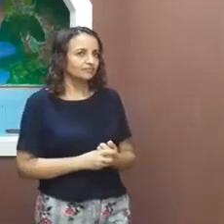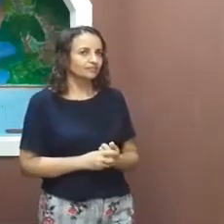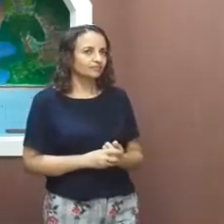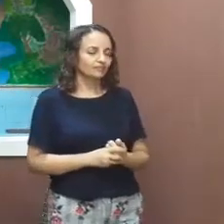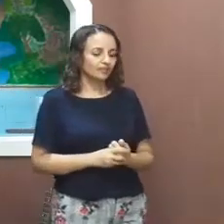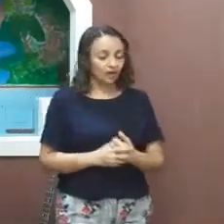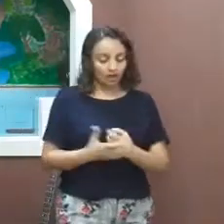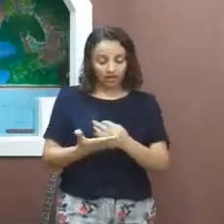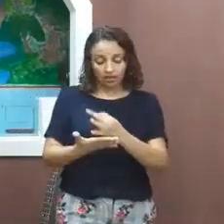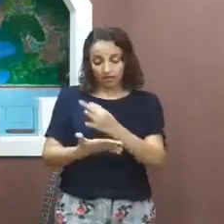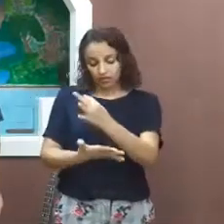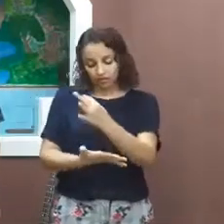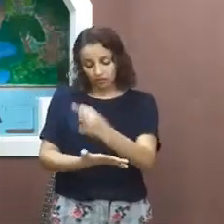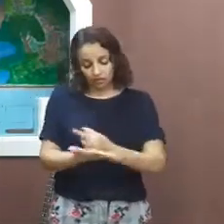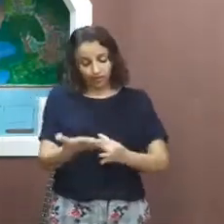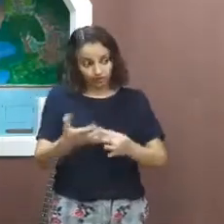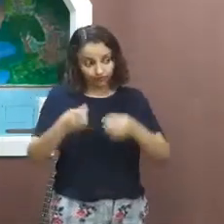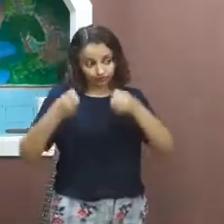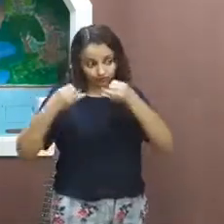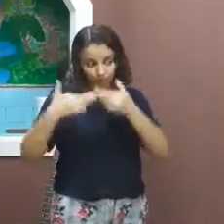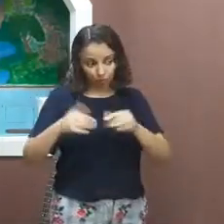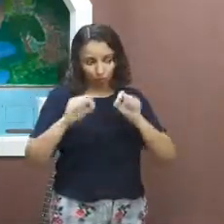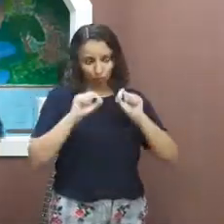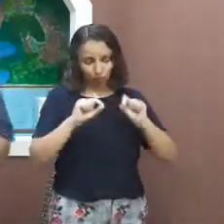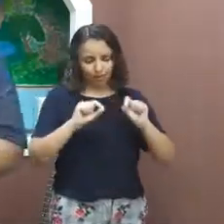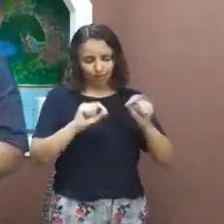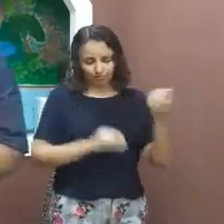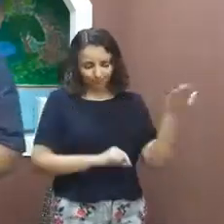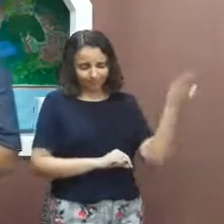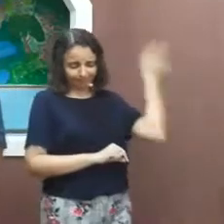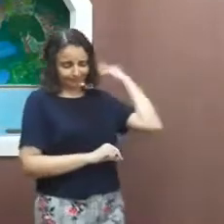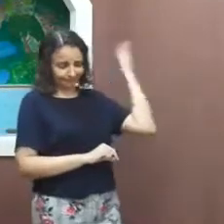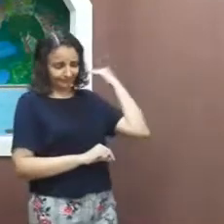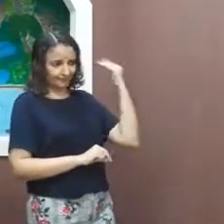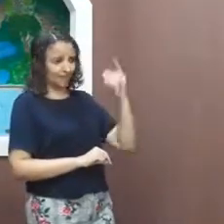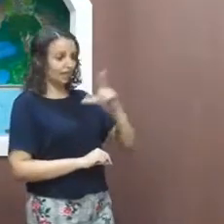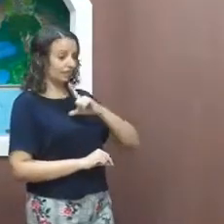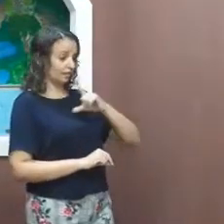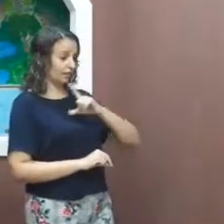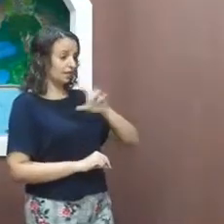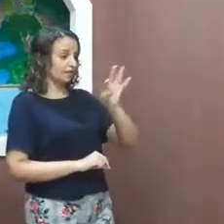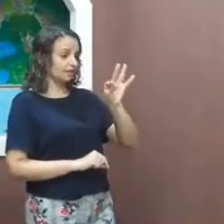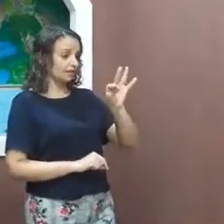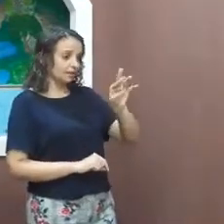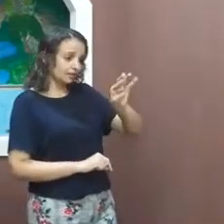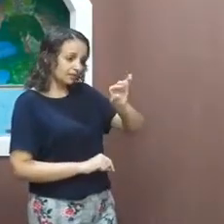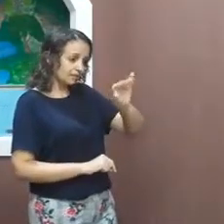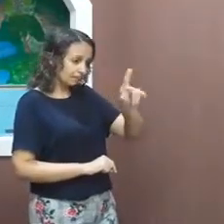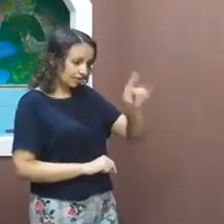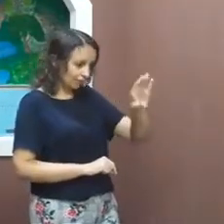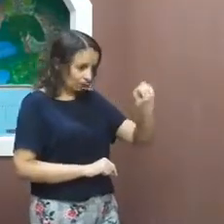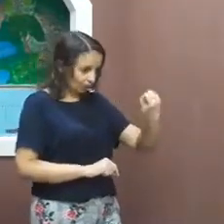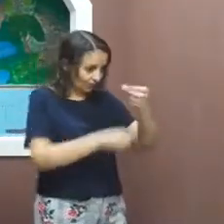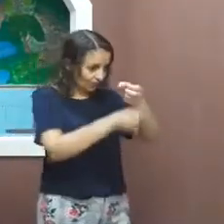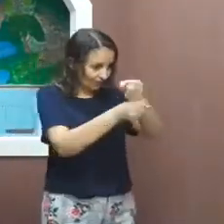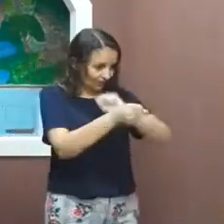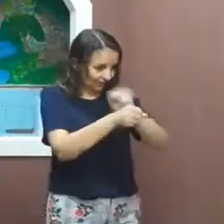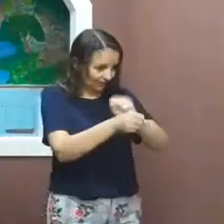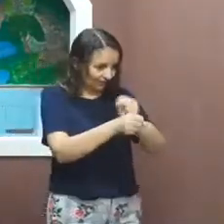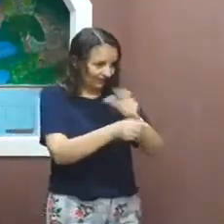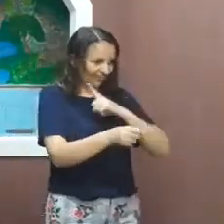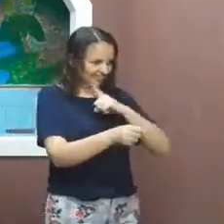ideia aqui do texto era o celeiro onde guardava o trigo, onde guardava os cereais. Então se